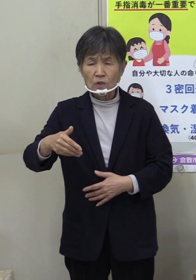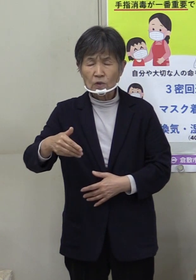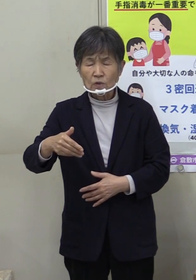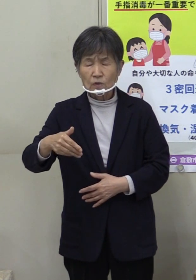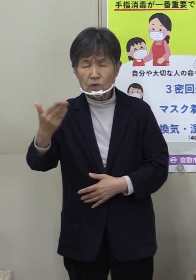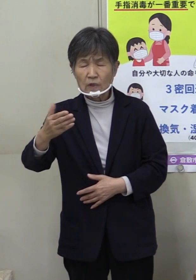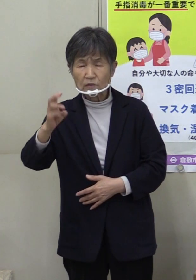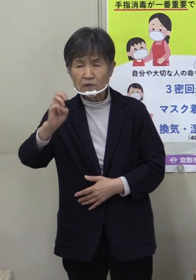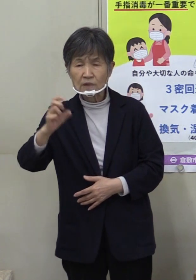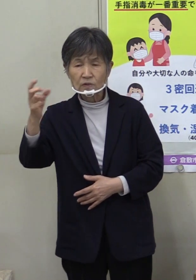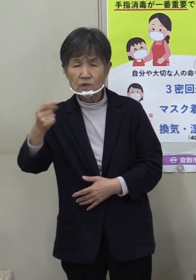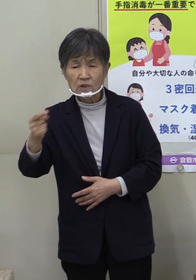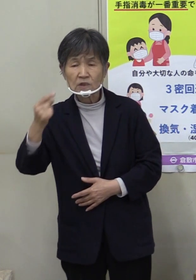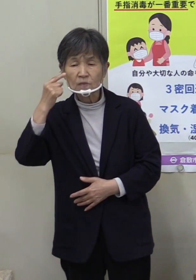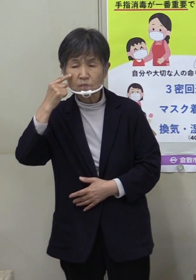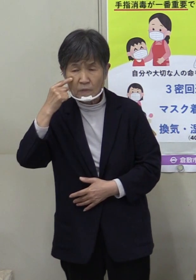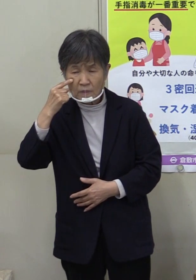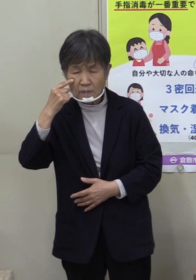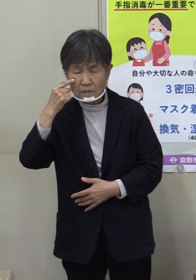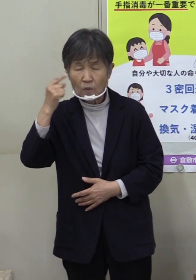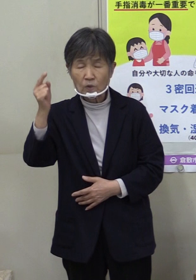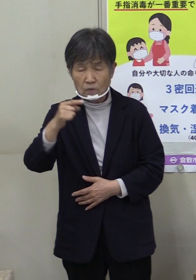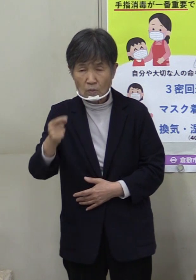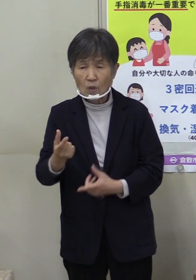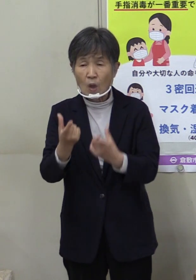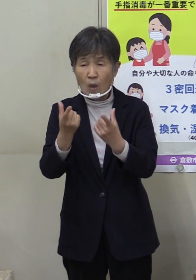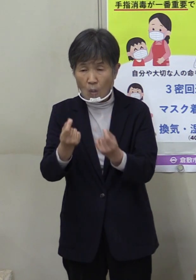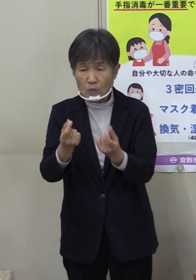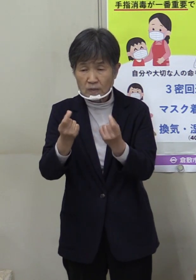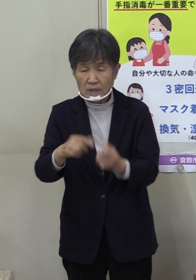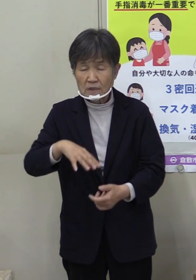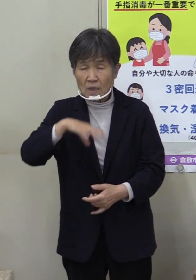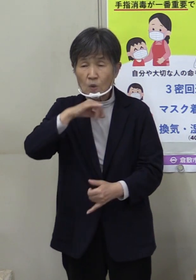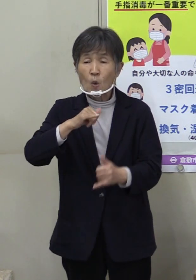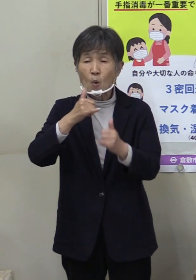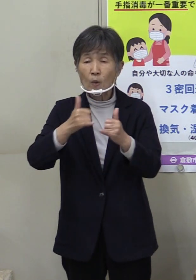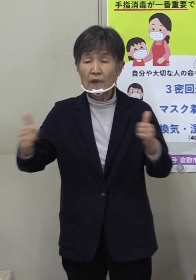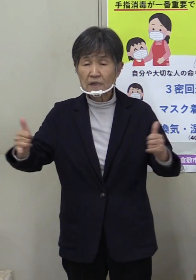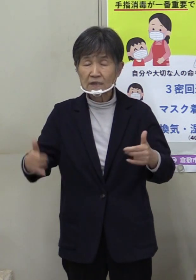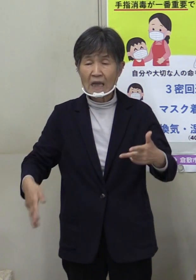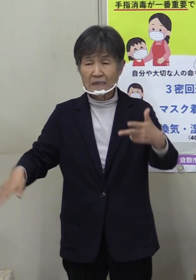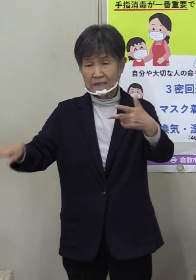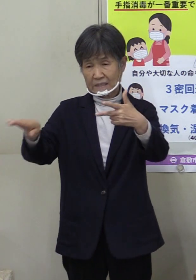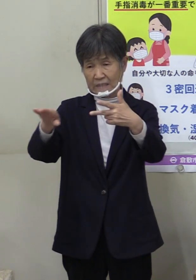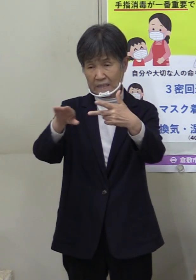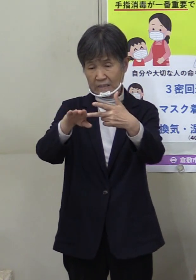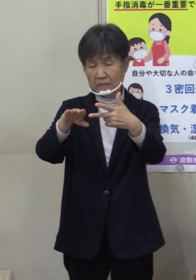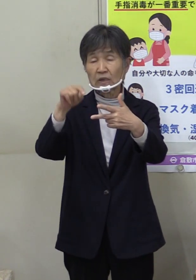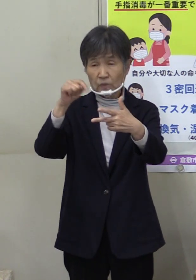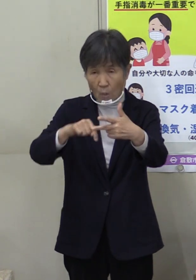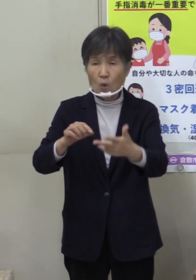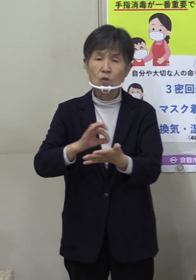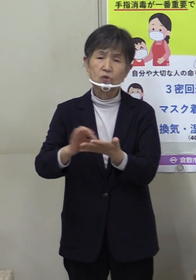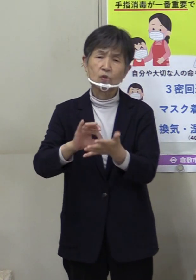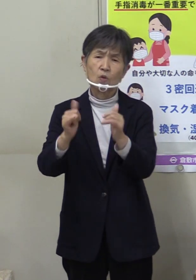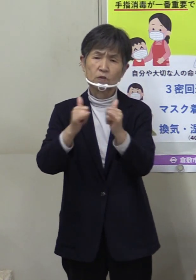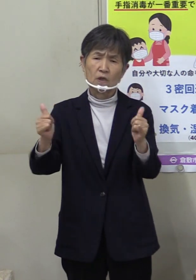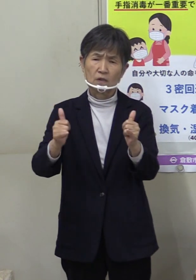931例目と同じ高齢者福祉施設の利用者であることが